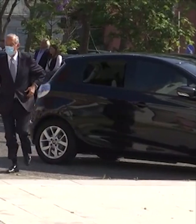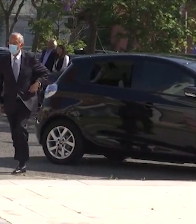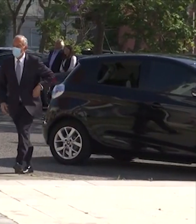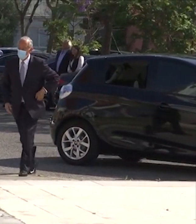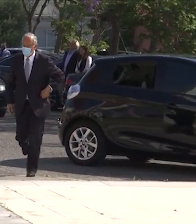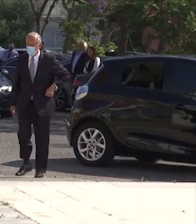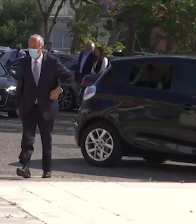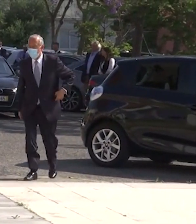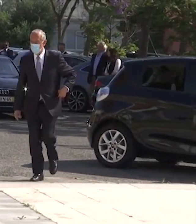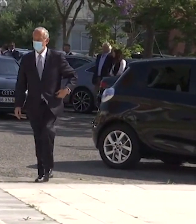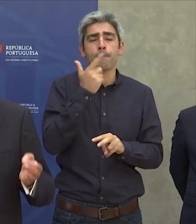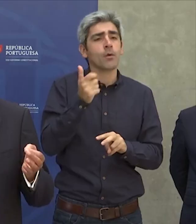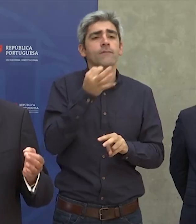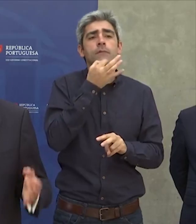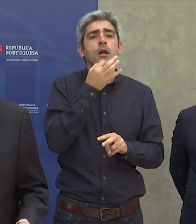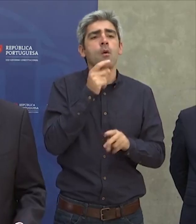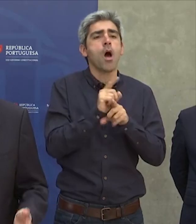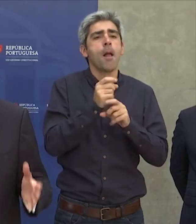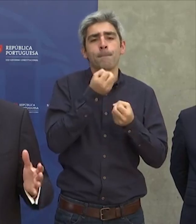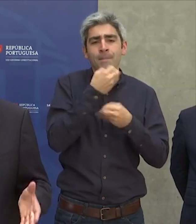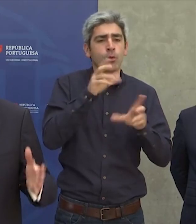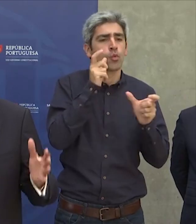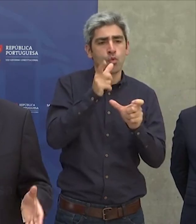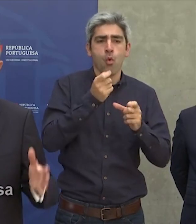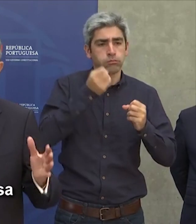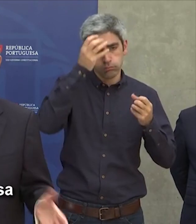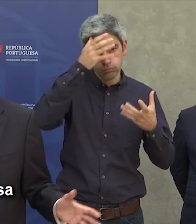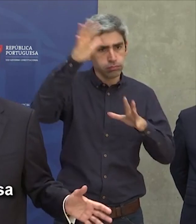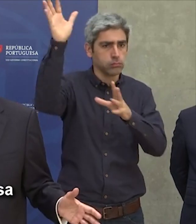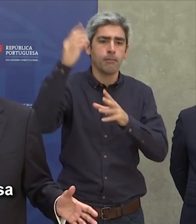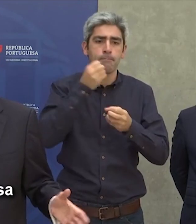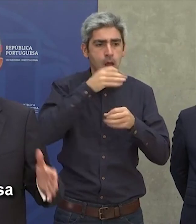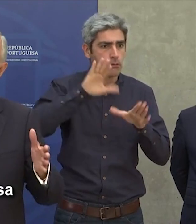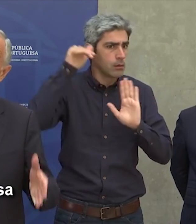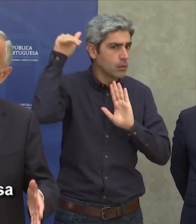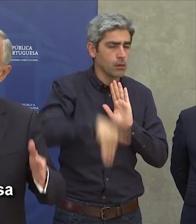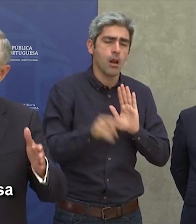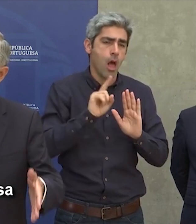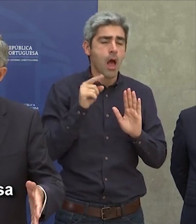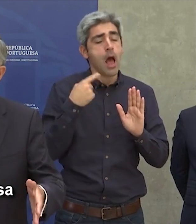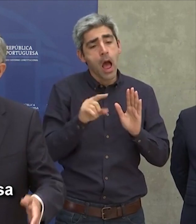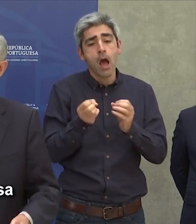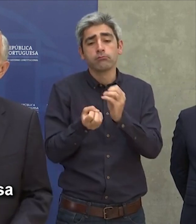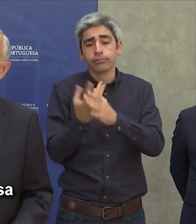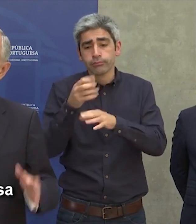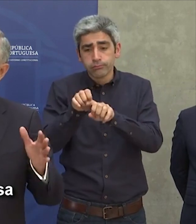dramatismos. Não se pode falar em descontrolo na região de Lisboa e Vale do Tejo. Fala-se sim em